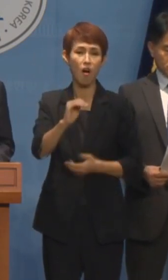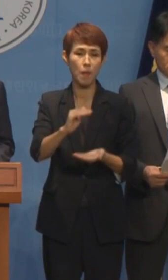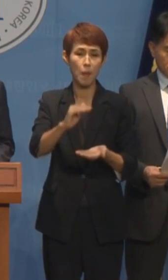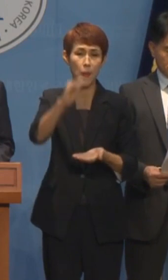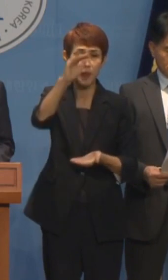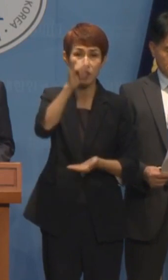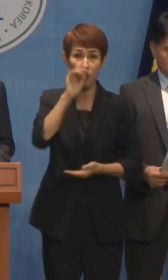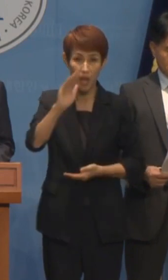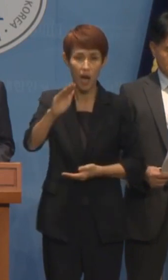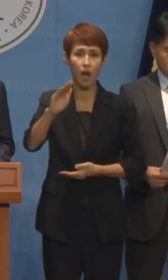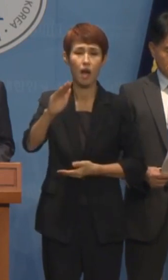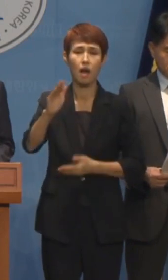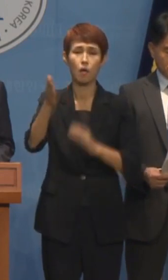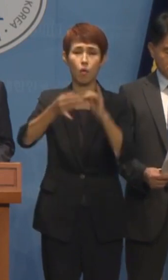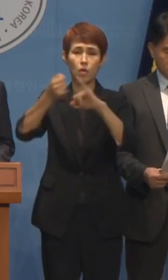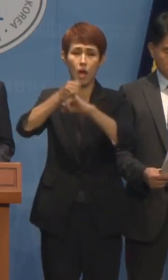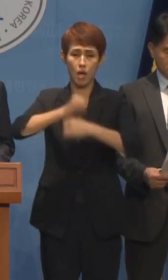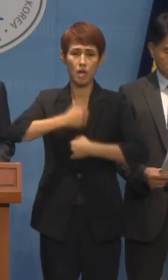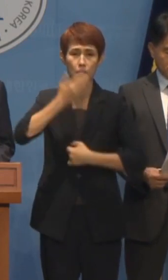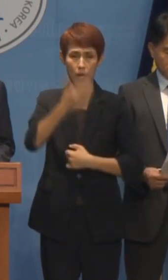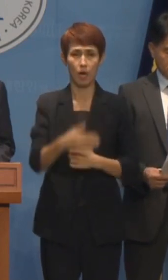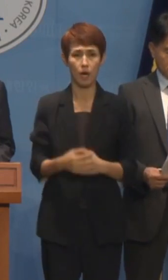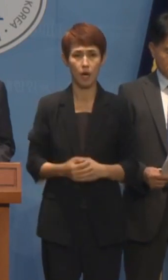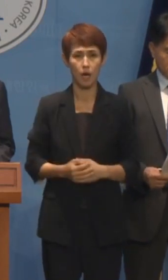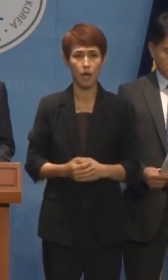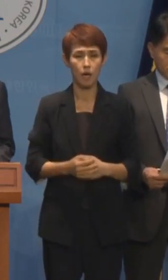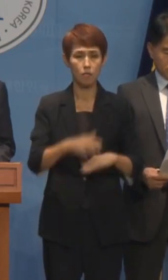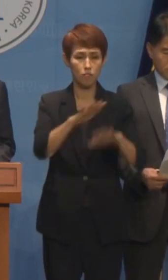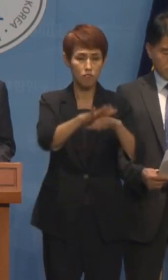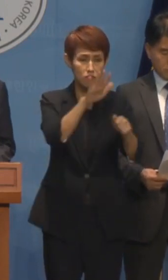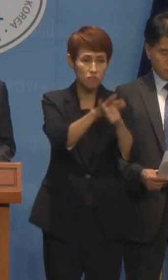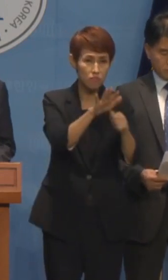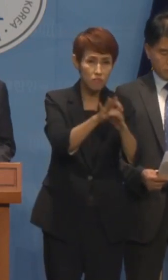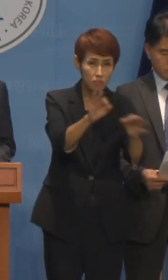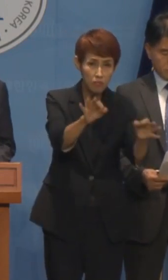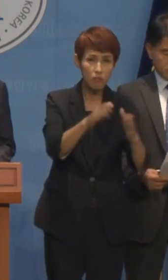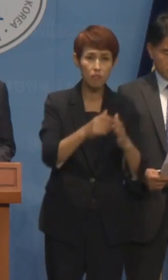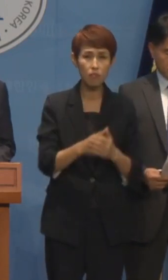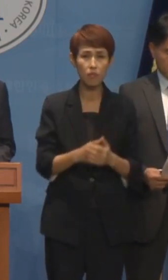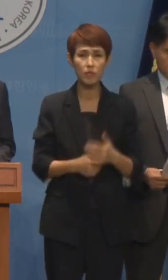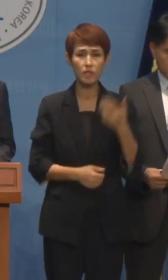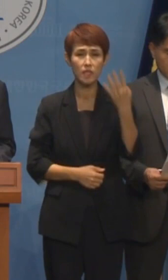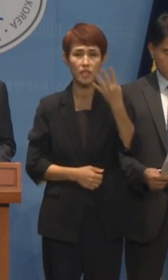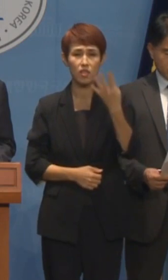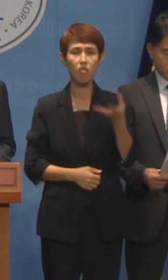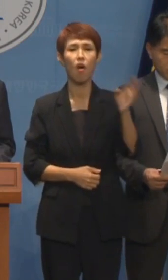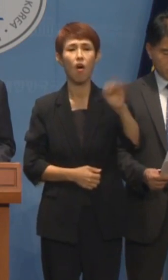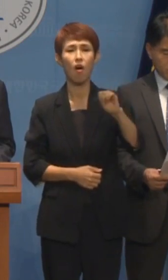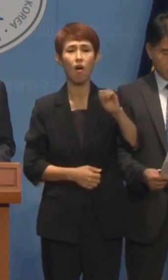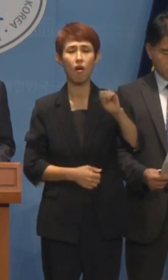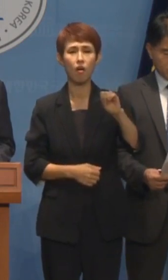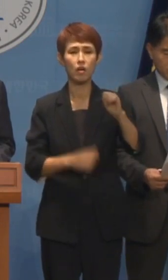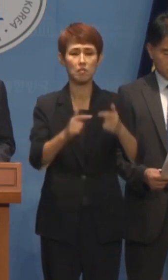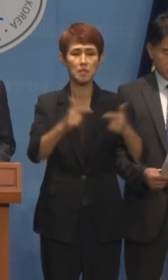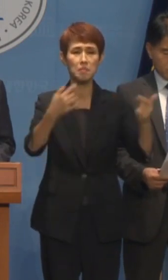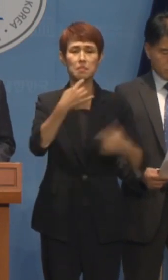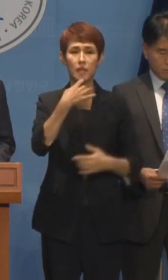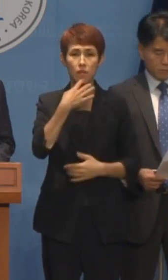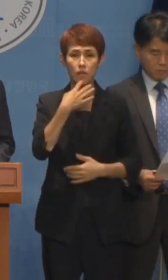증액해야 한다. 하지만 직불금 예산은 2023년 4천억 증액을 정점으로 증액